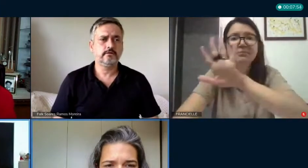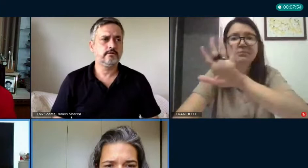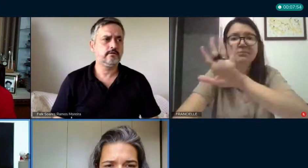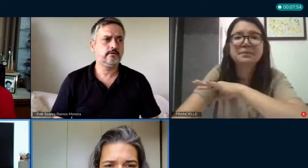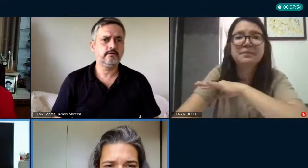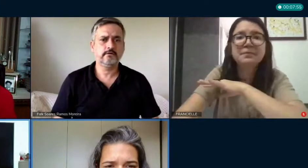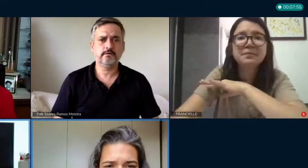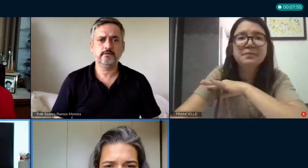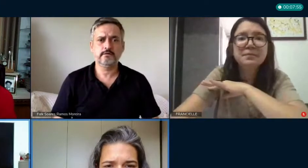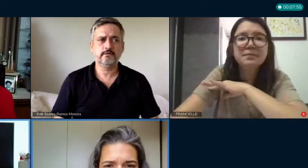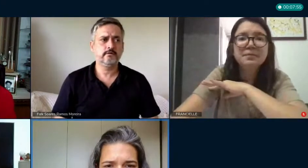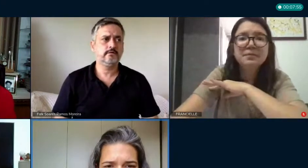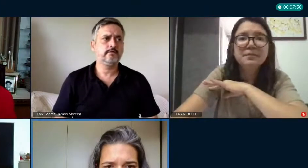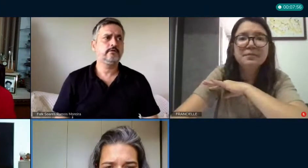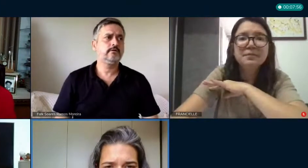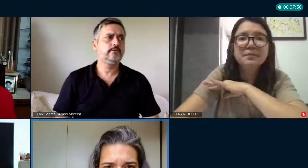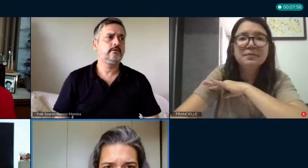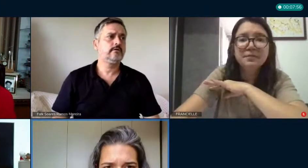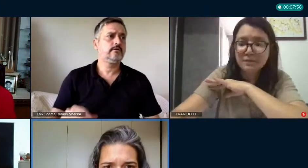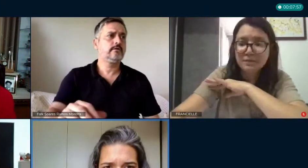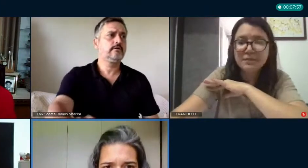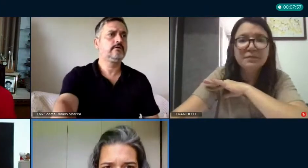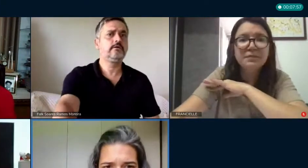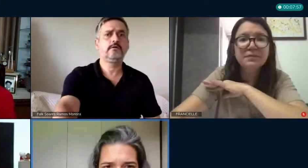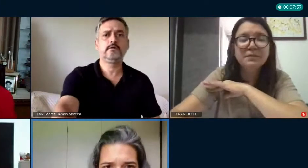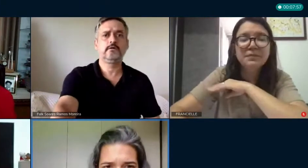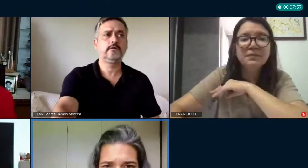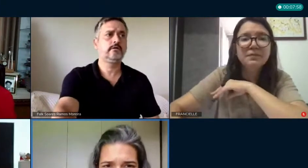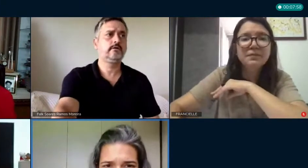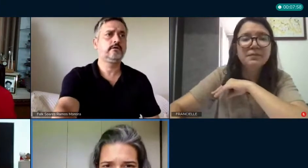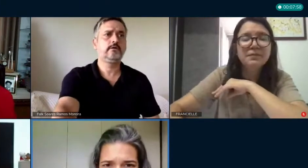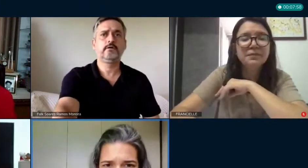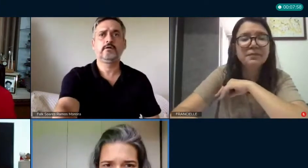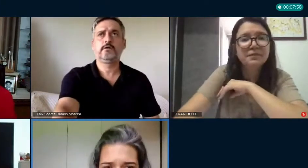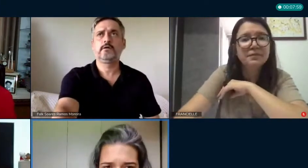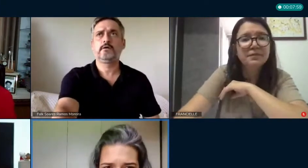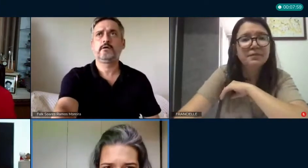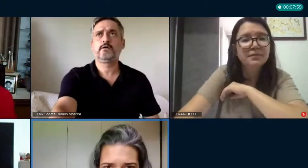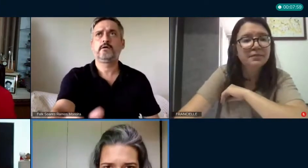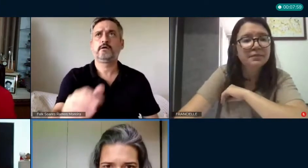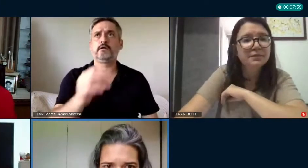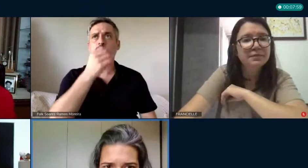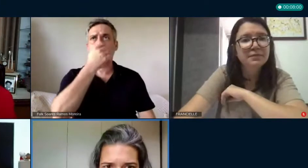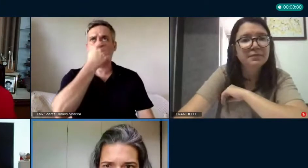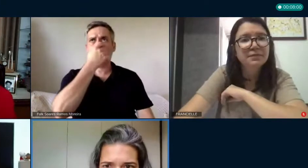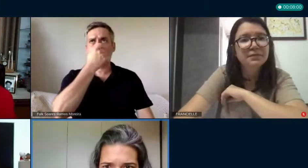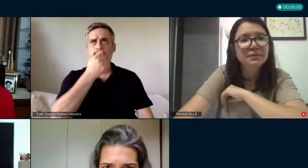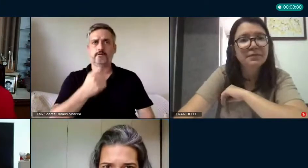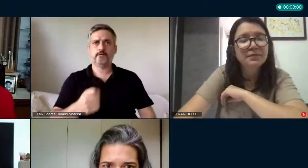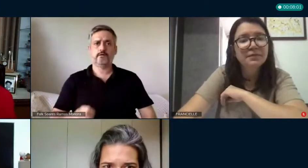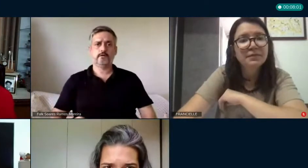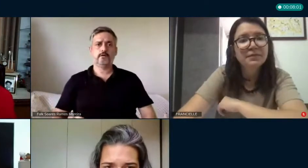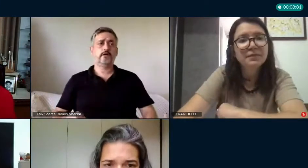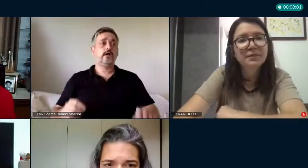Eu vou sair um pouquinho e vou voltar para ver se melhora um pouco minha internet, porque ela está travando bastante.